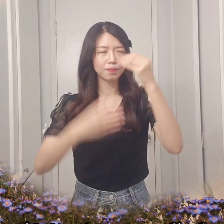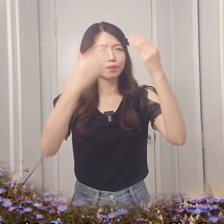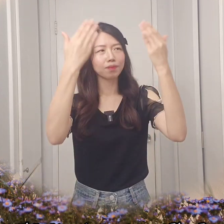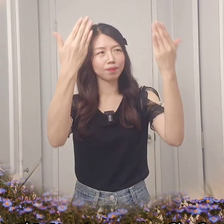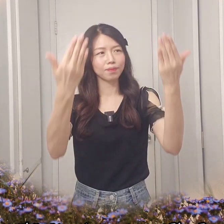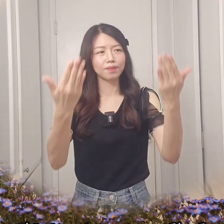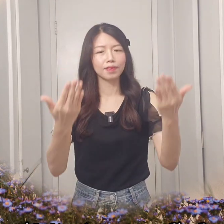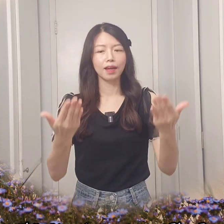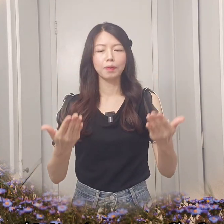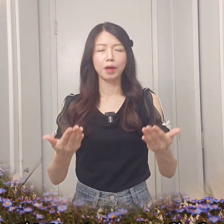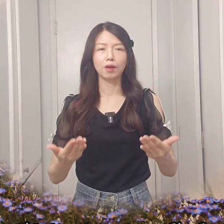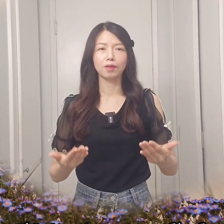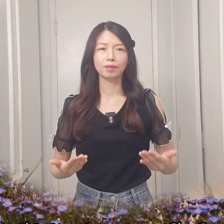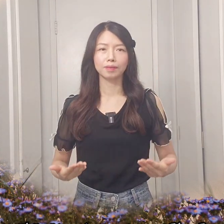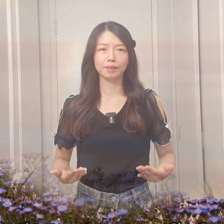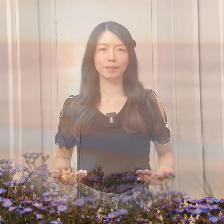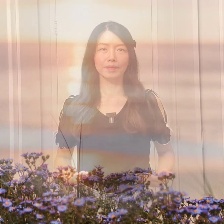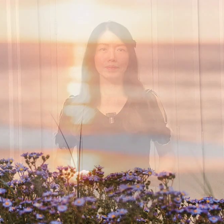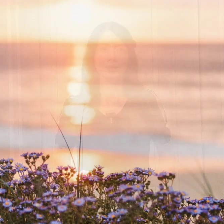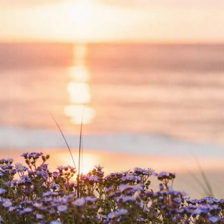거룩해 하며